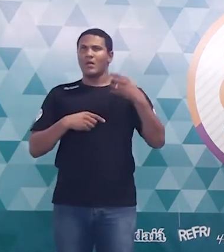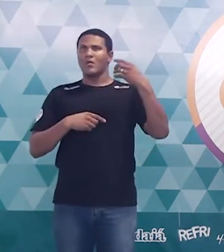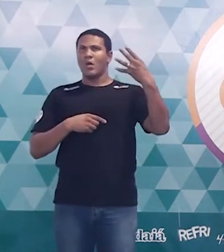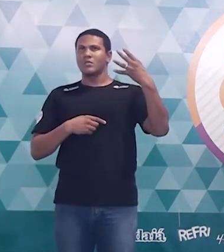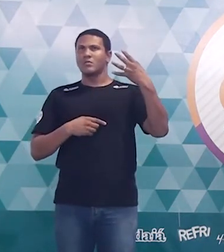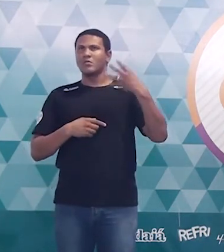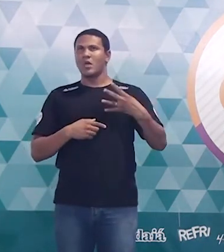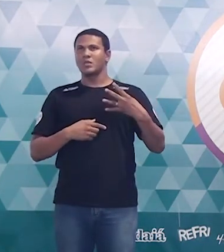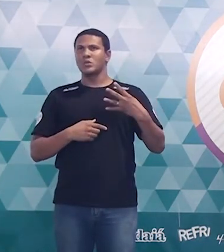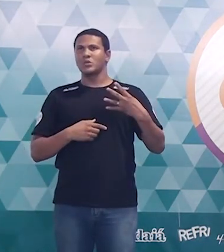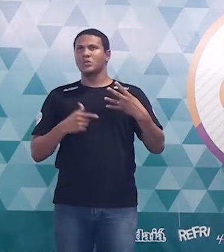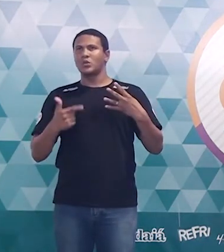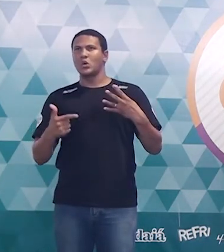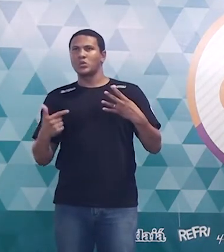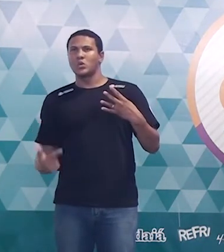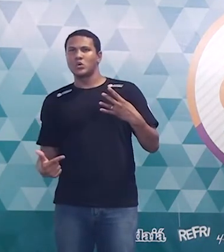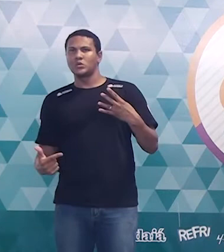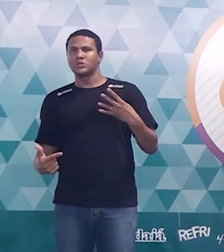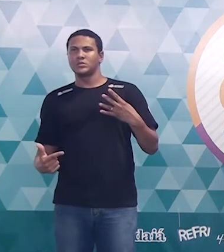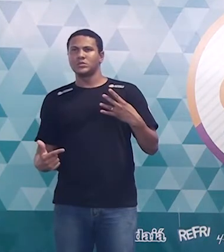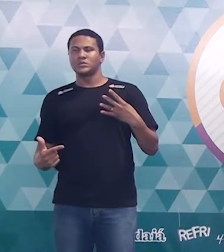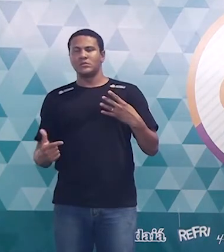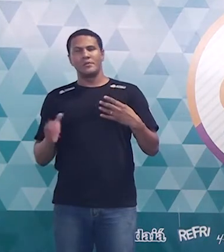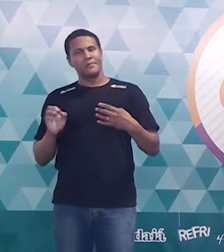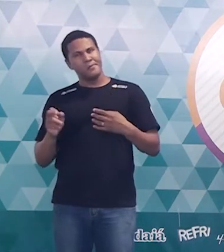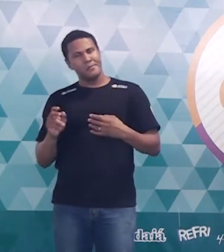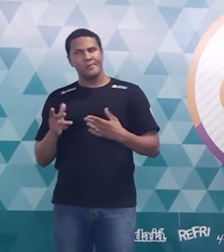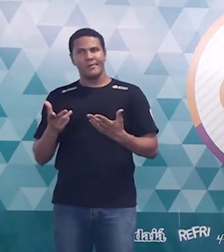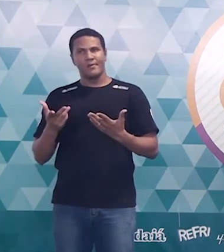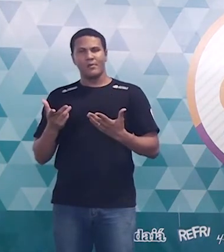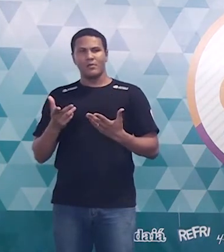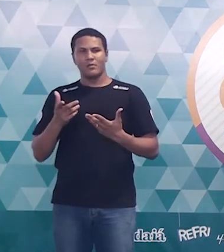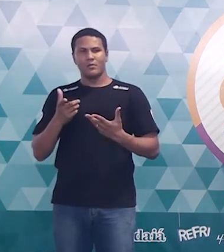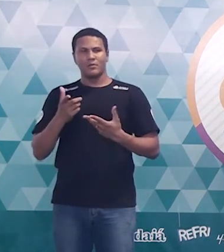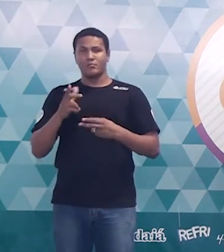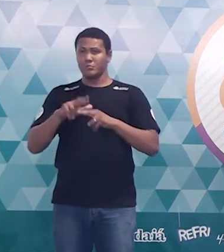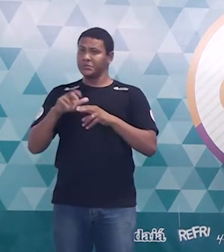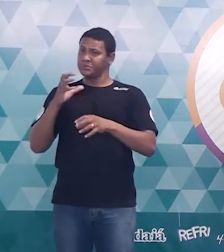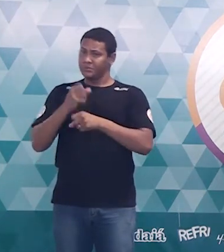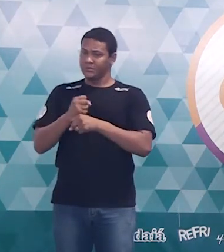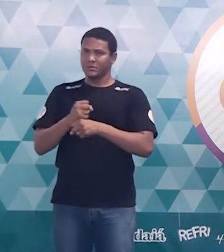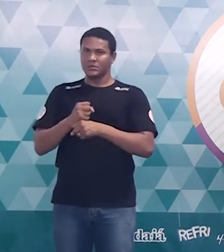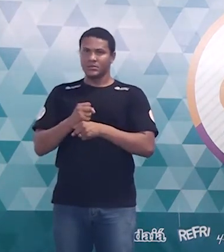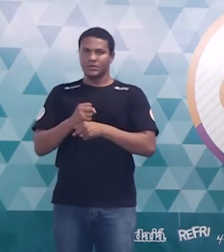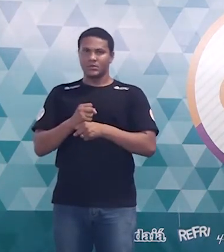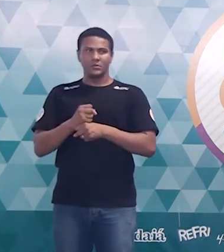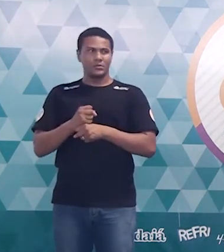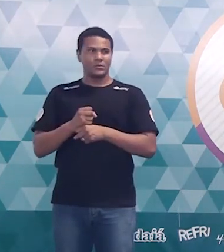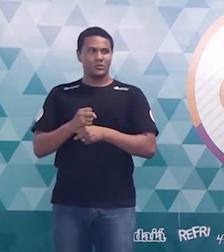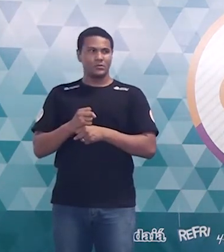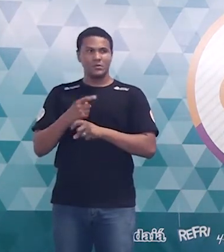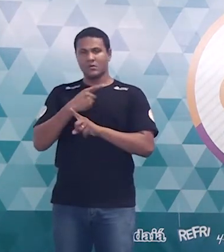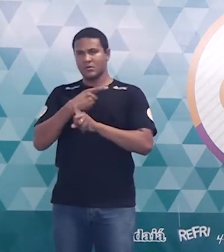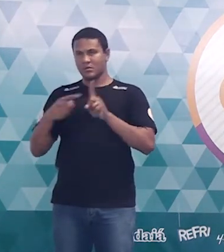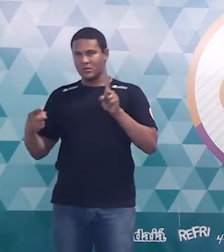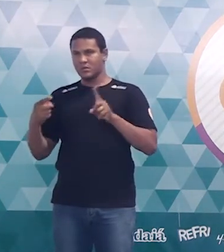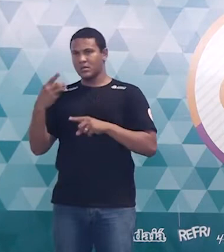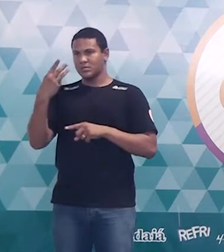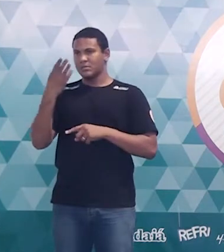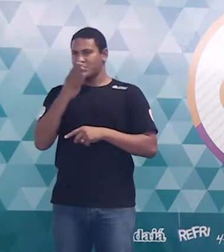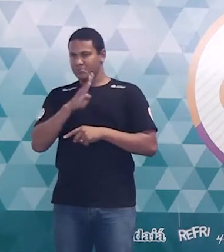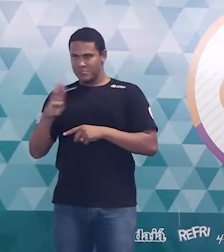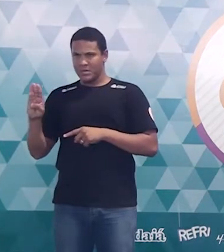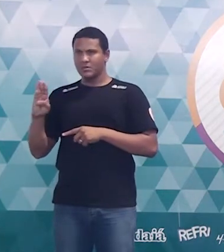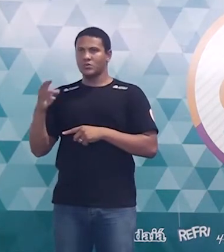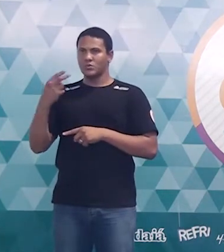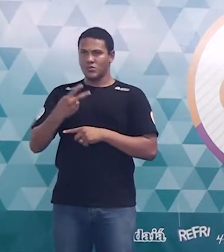2, 2. Então, eu fiquei com 2 pontos, média 2 no terceiro bimestre e